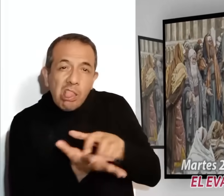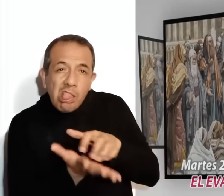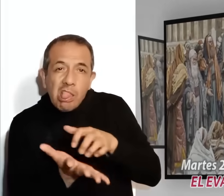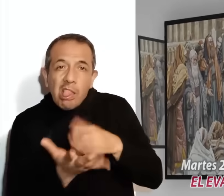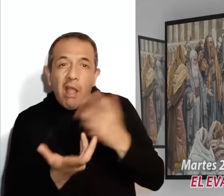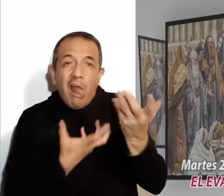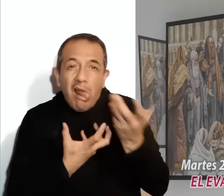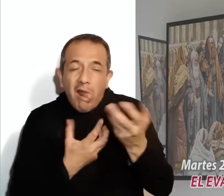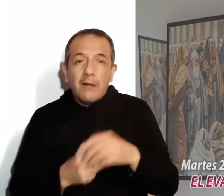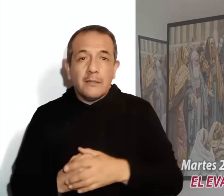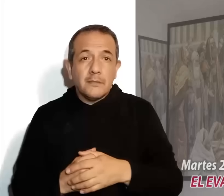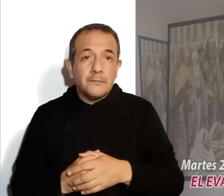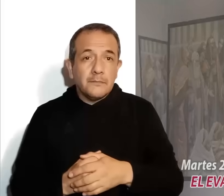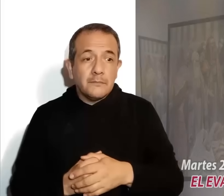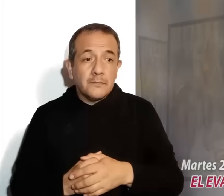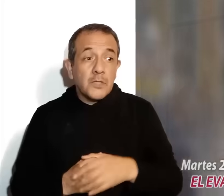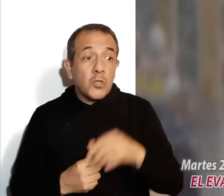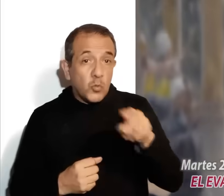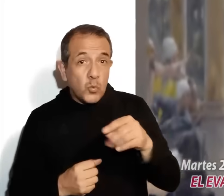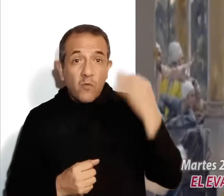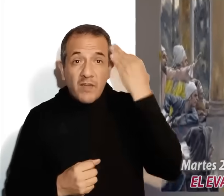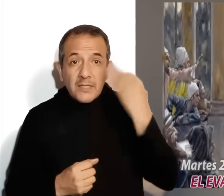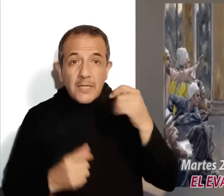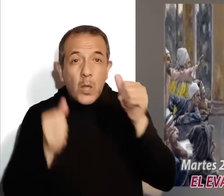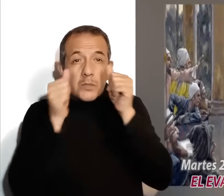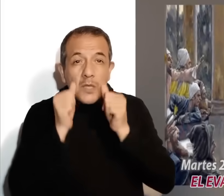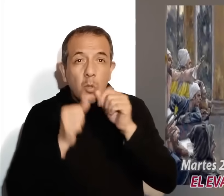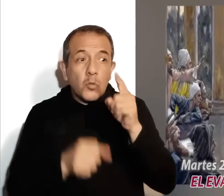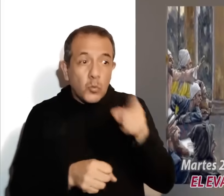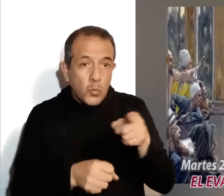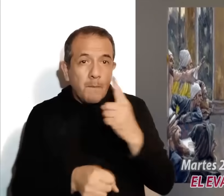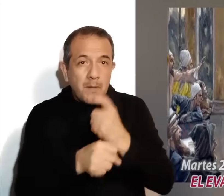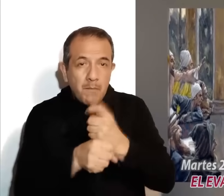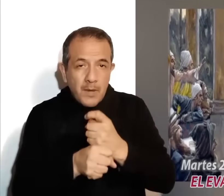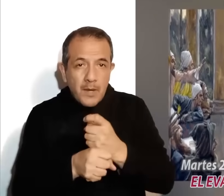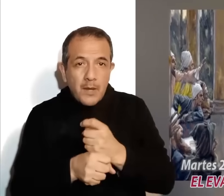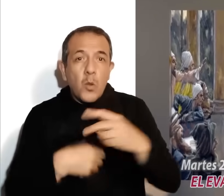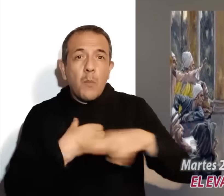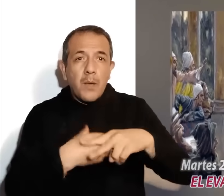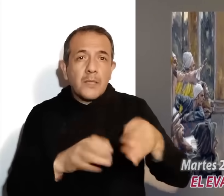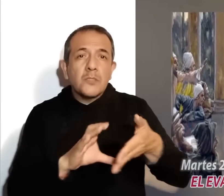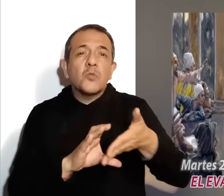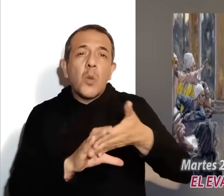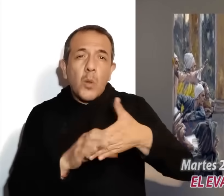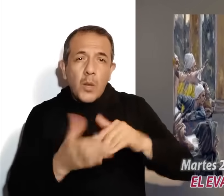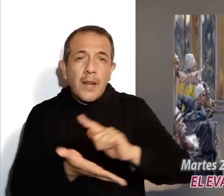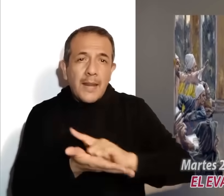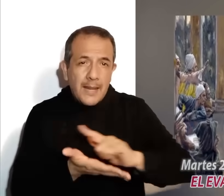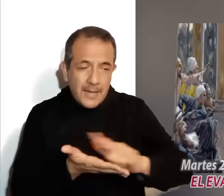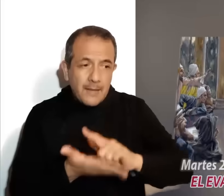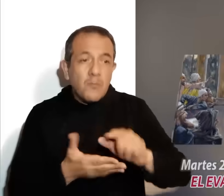Fariseo ciego, limpia primero por dentro el vaso, y así quedará también limpio por